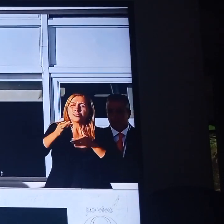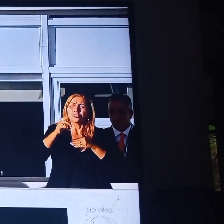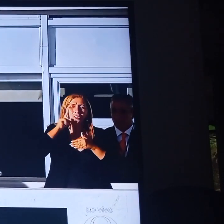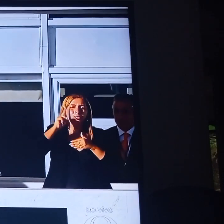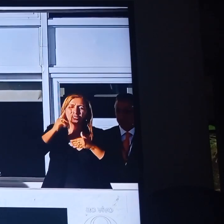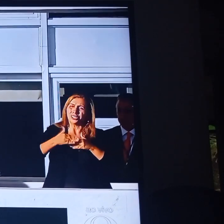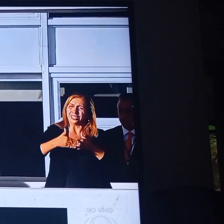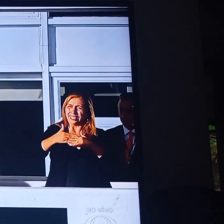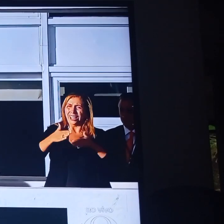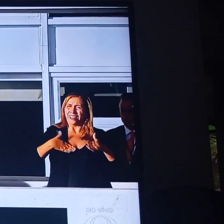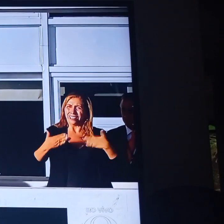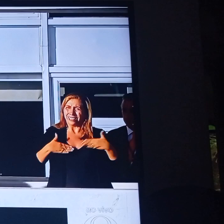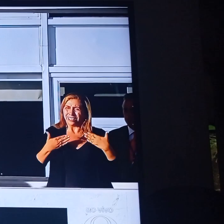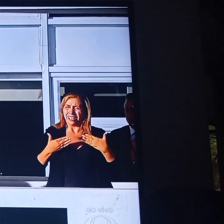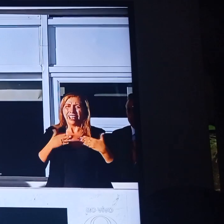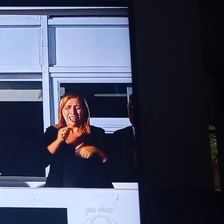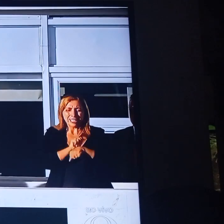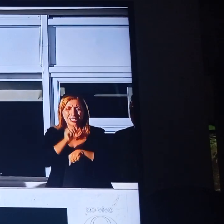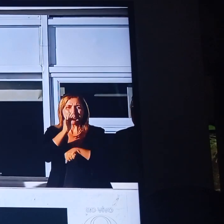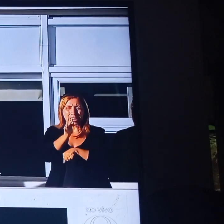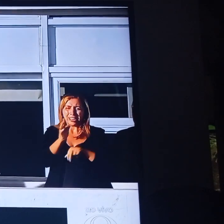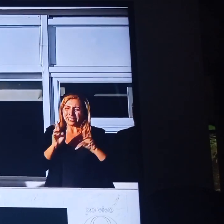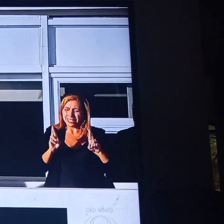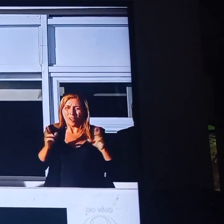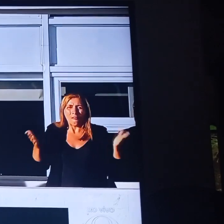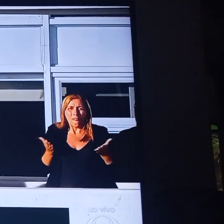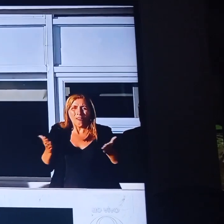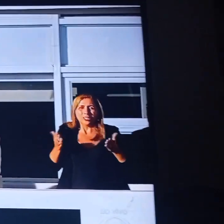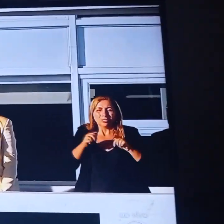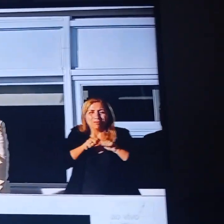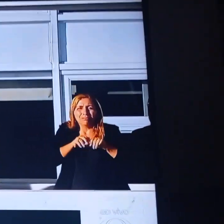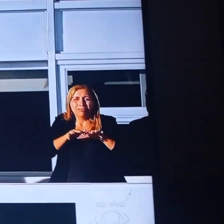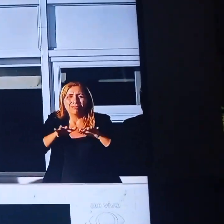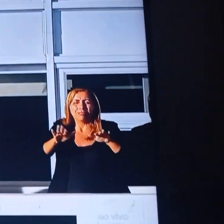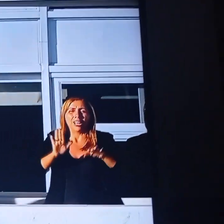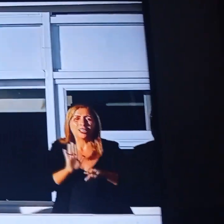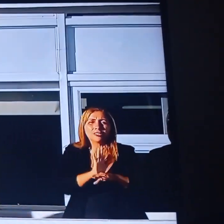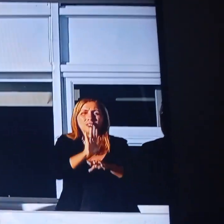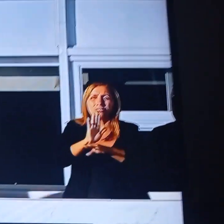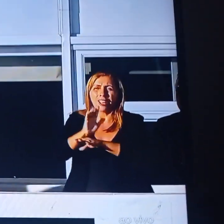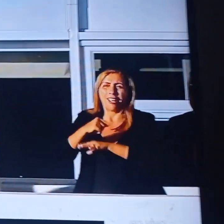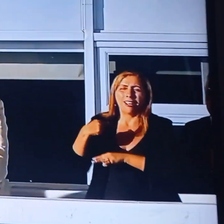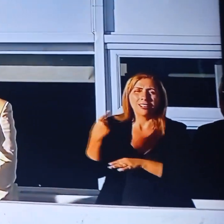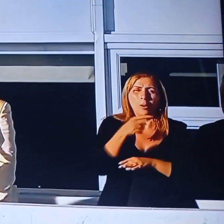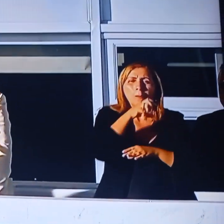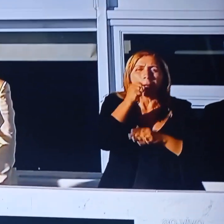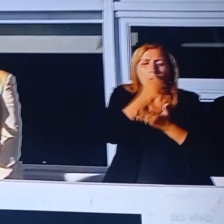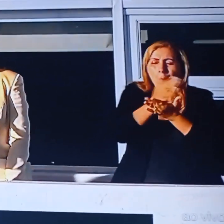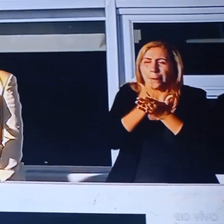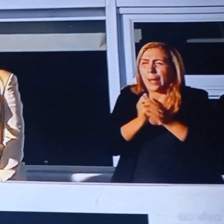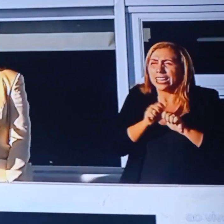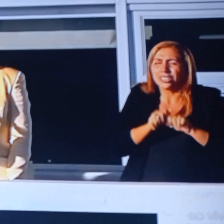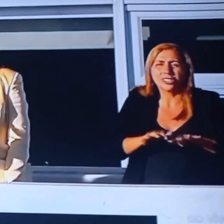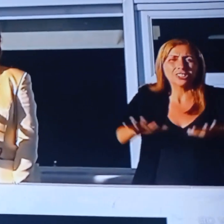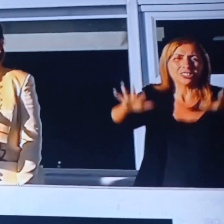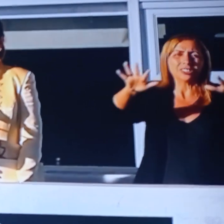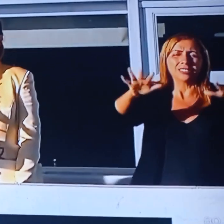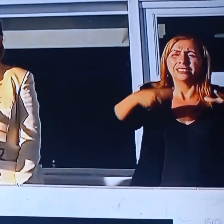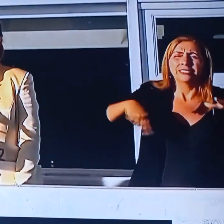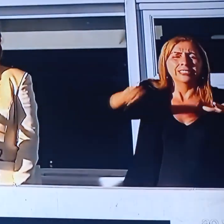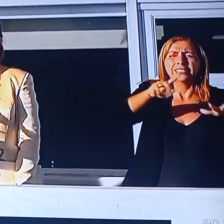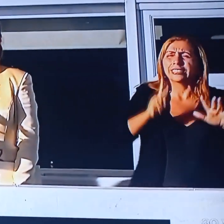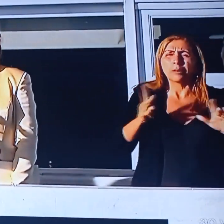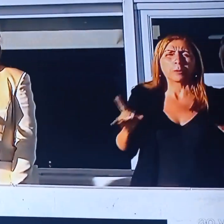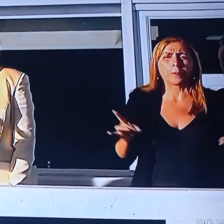dias que virão. Que a esperança de hoje fermente o pão que há de ser repartido entre todos. E que estejamos